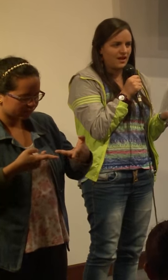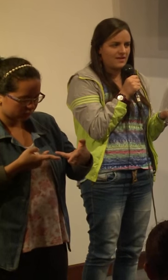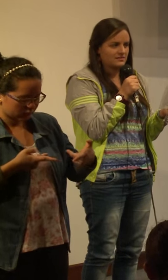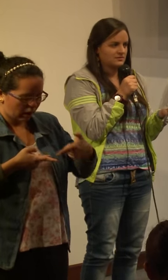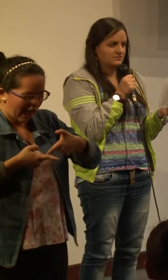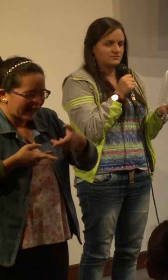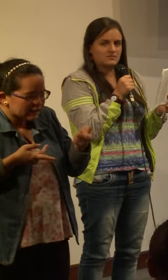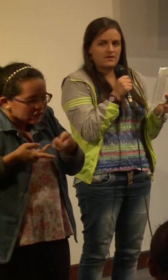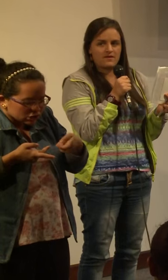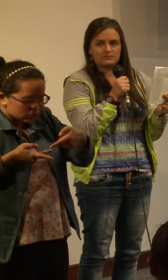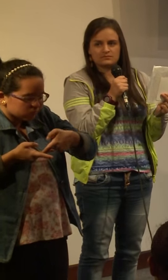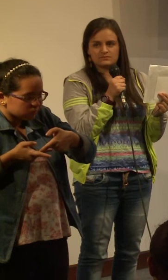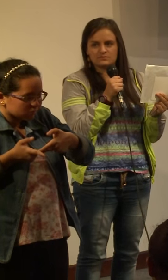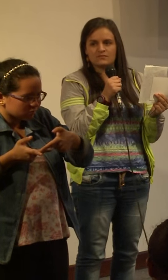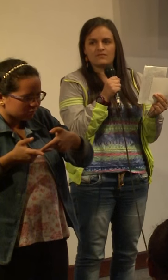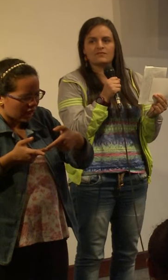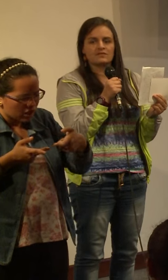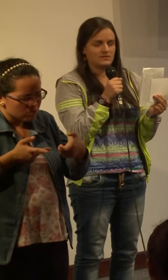una esquina.